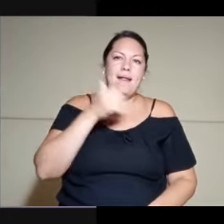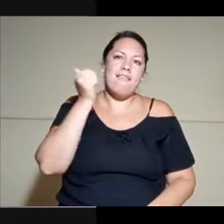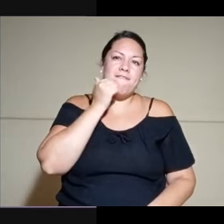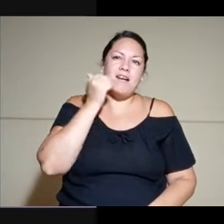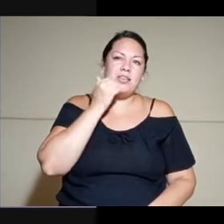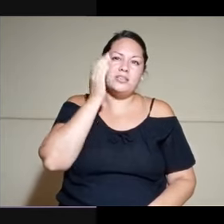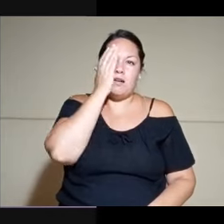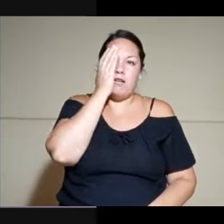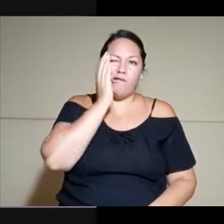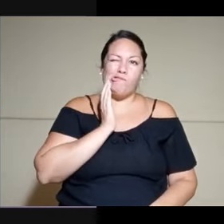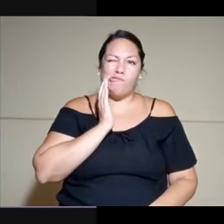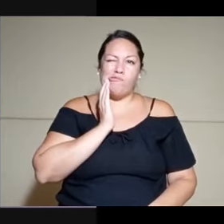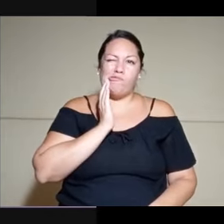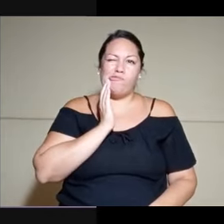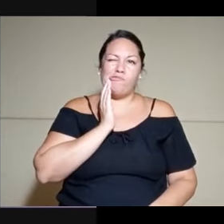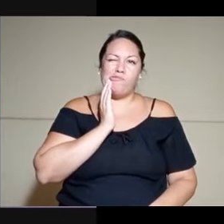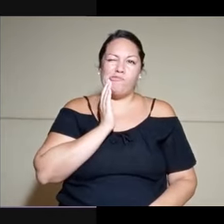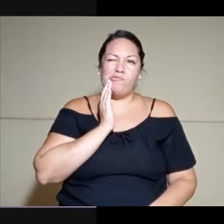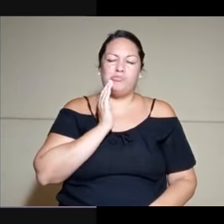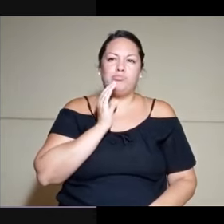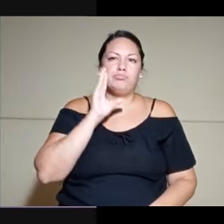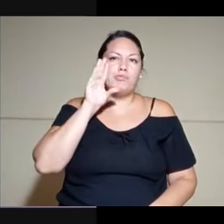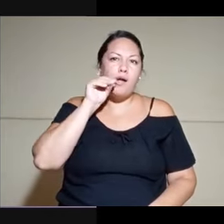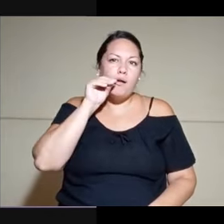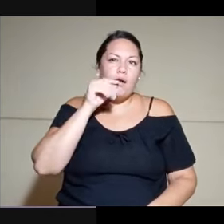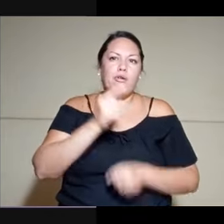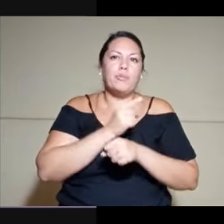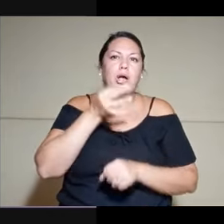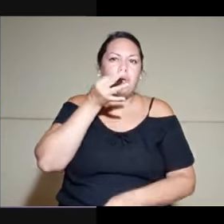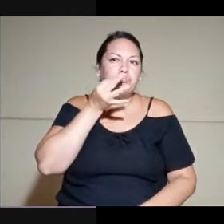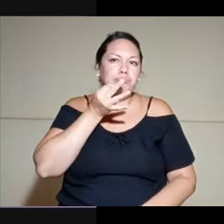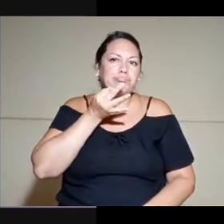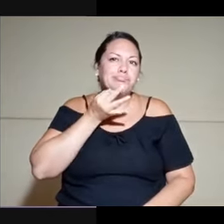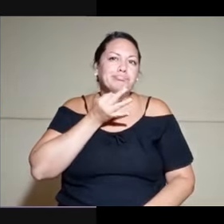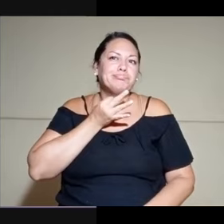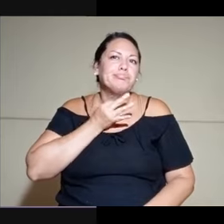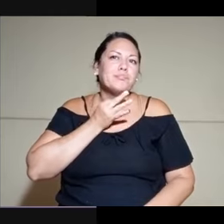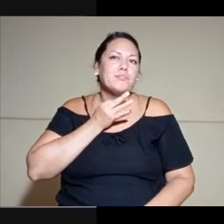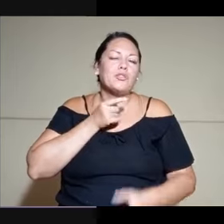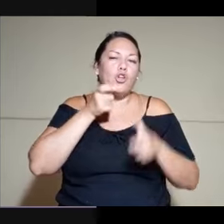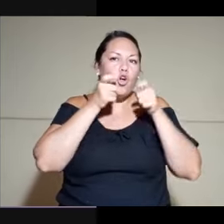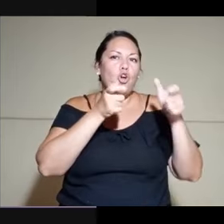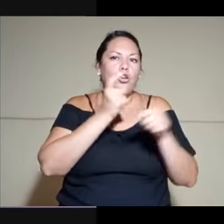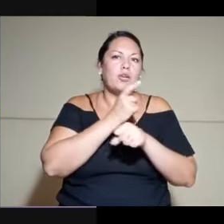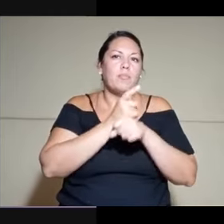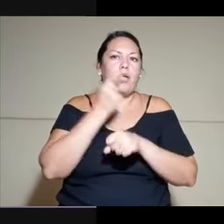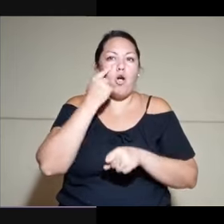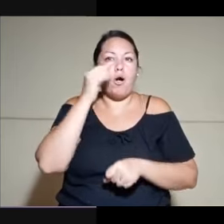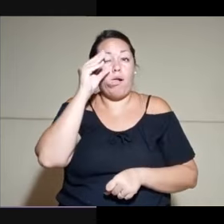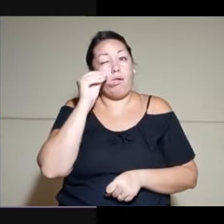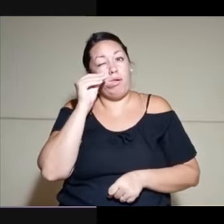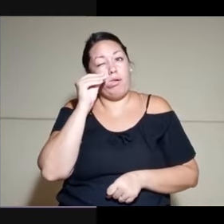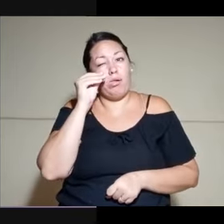permite el nervio facial. Por eso si ustedes han visto una persona con parálisis facial, tiene desviación de la comisura del labio, no